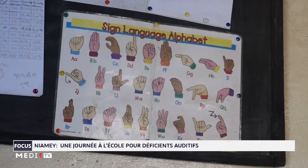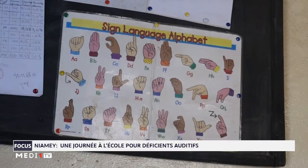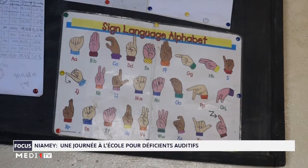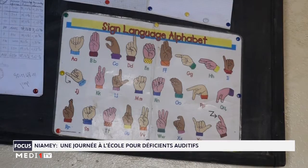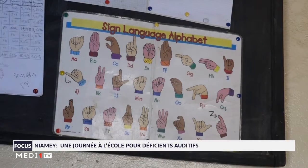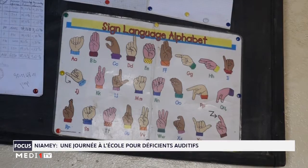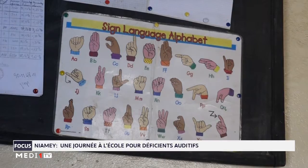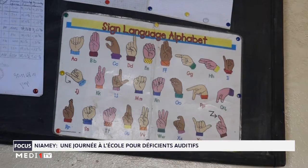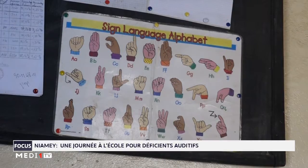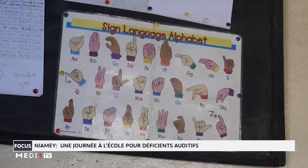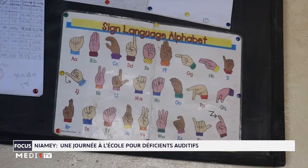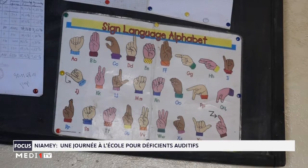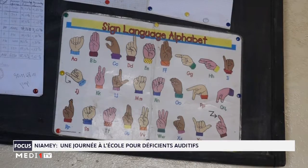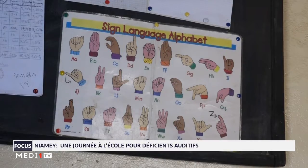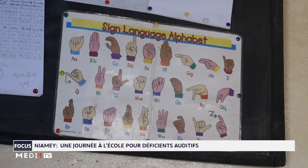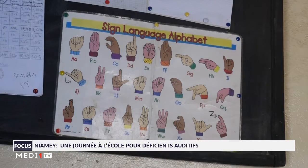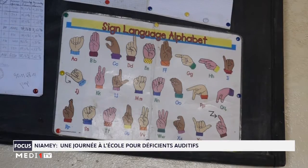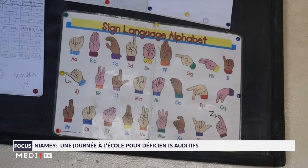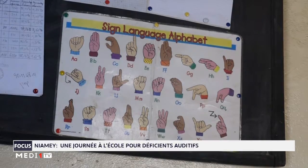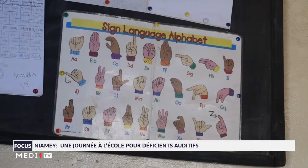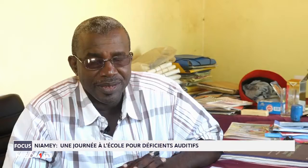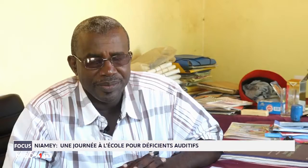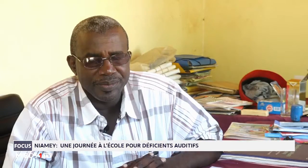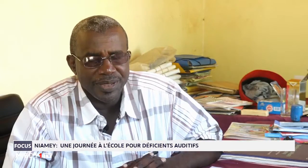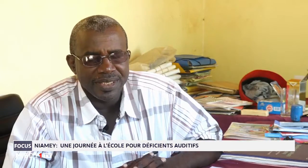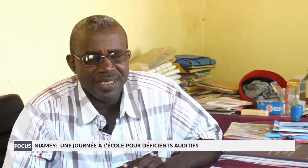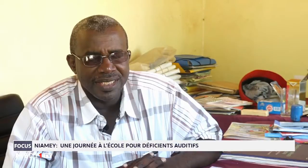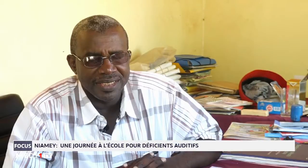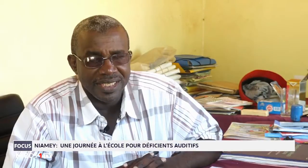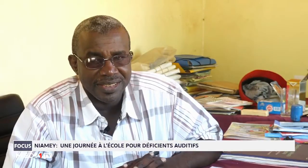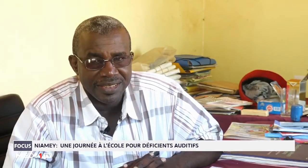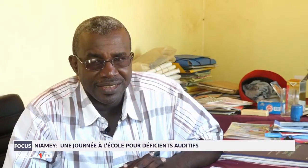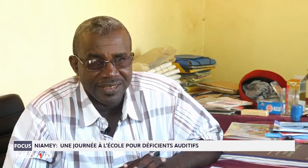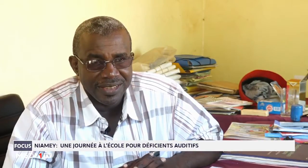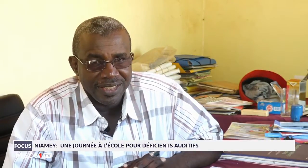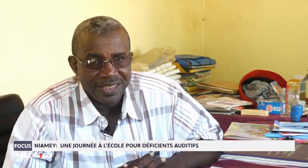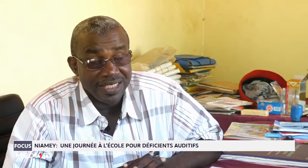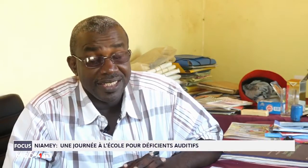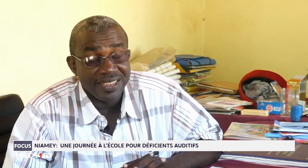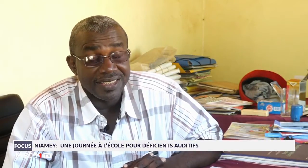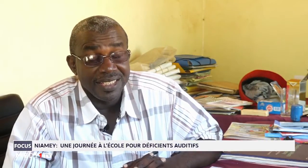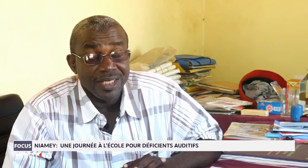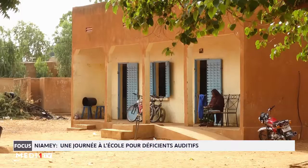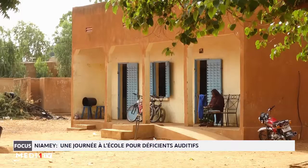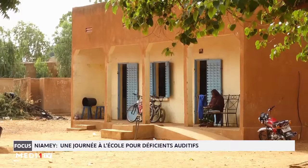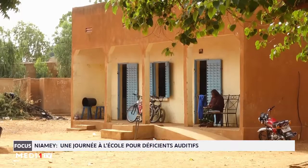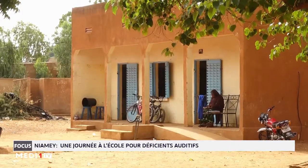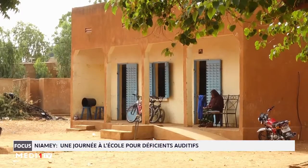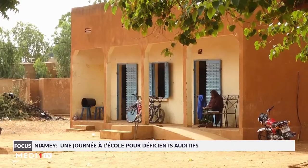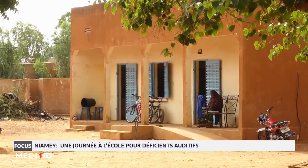former l'enseignant pour qu'il puisse quand même prendre en charge sa classe. Dans cette école, il